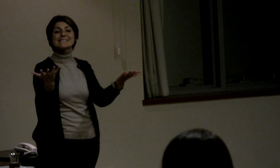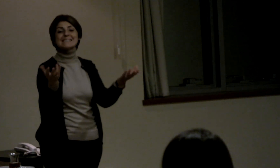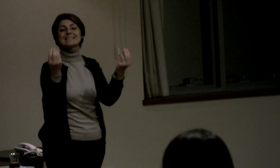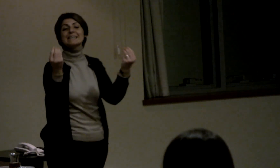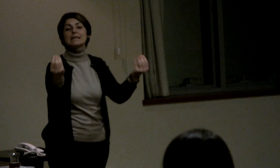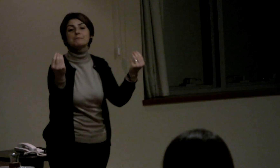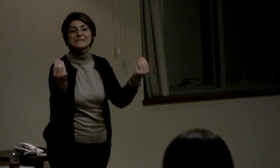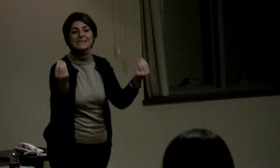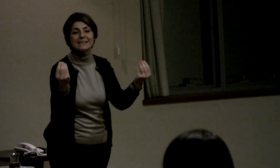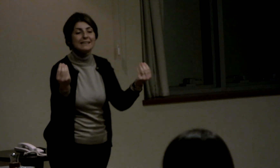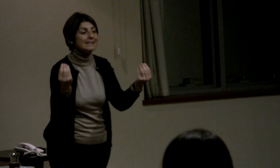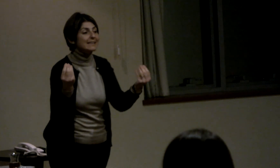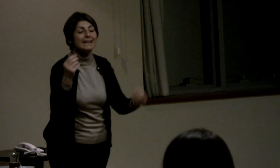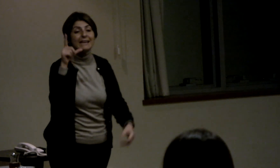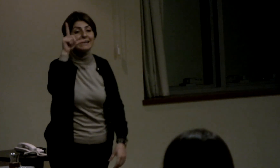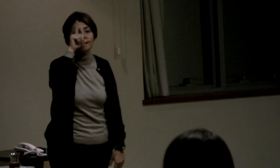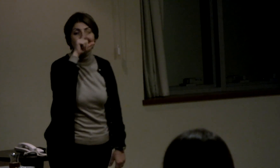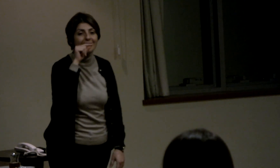Nasılsın, iyi misin?